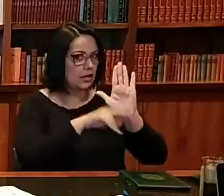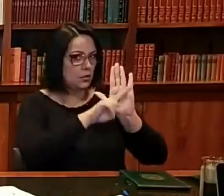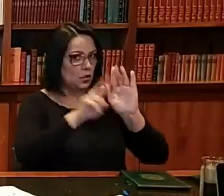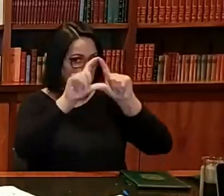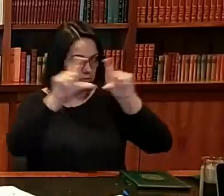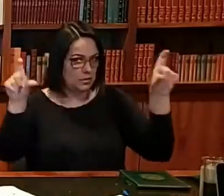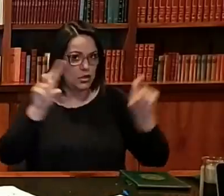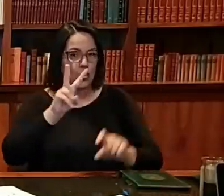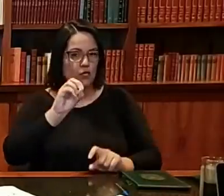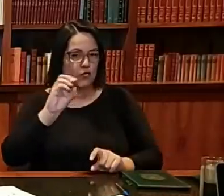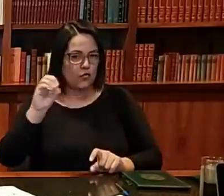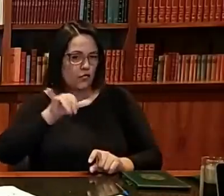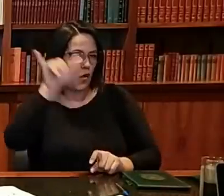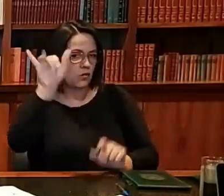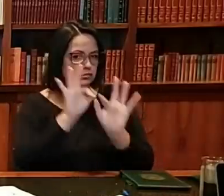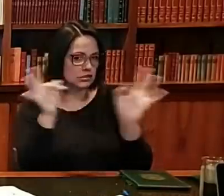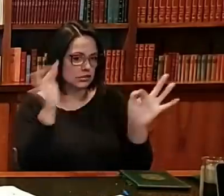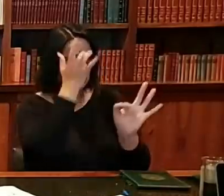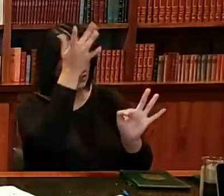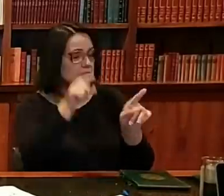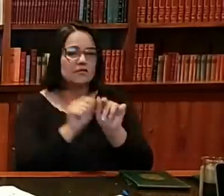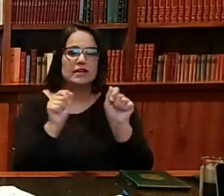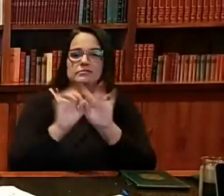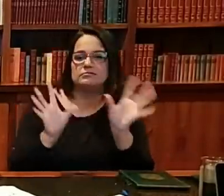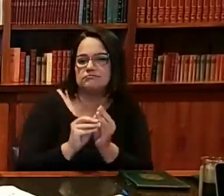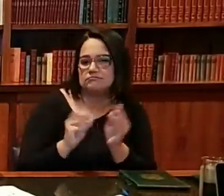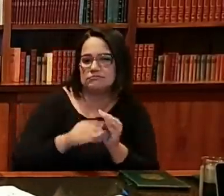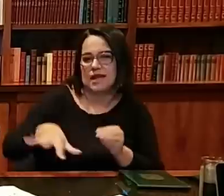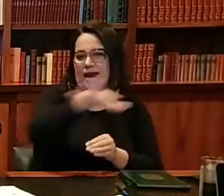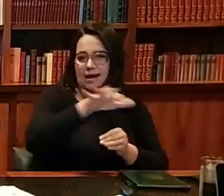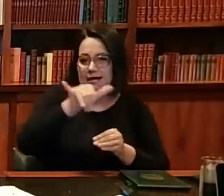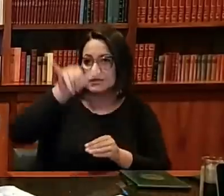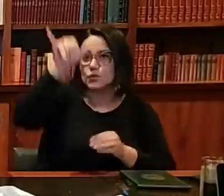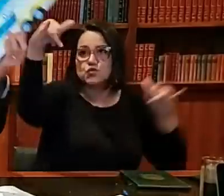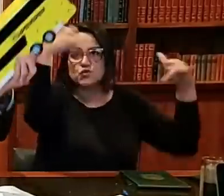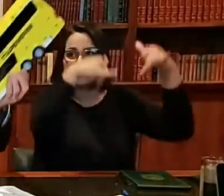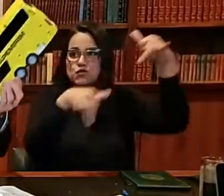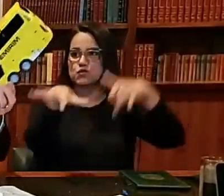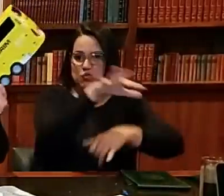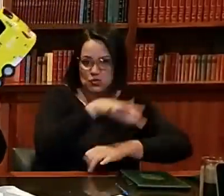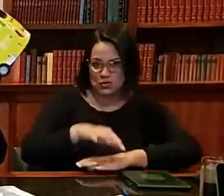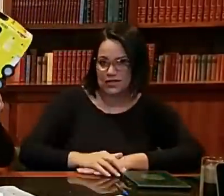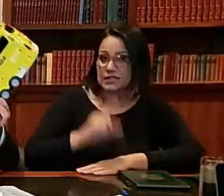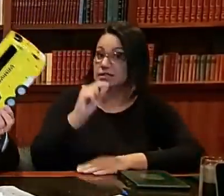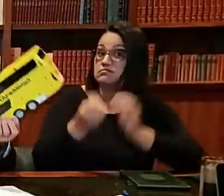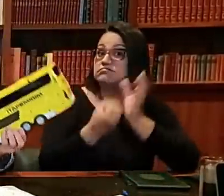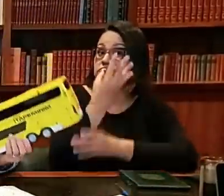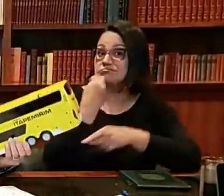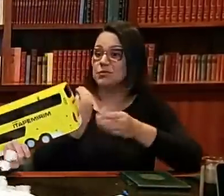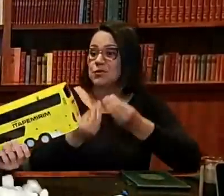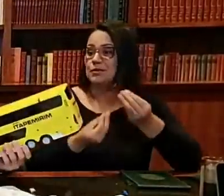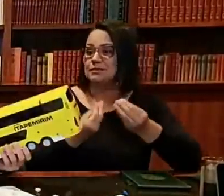de desregulamentação e simplificação do transporte aéreo. E nasceu porque a gente vinha